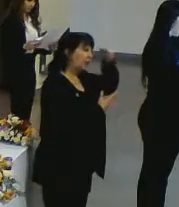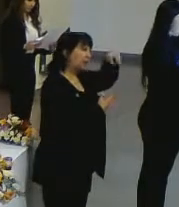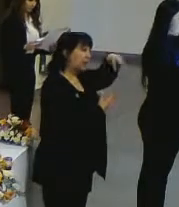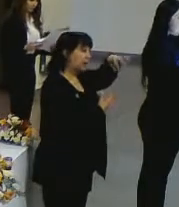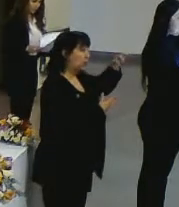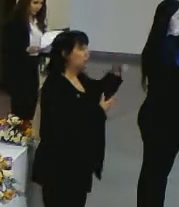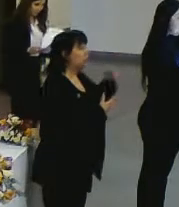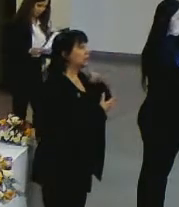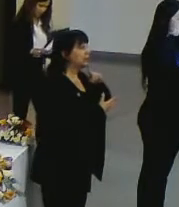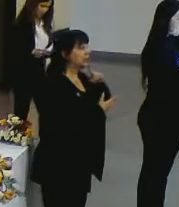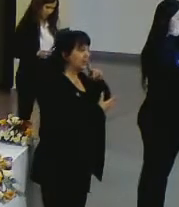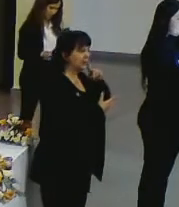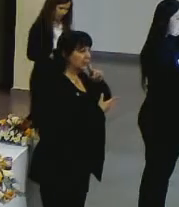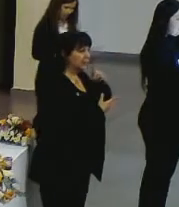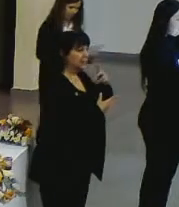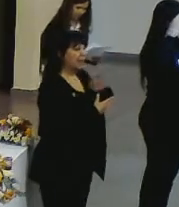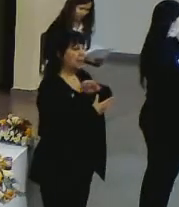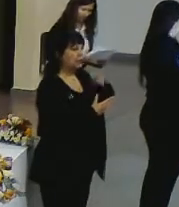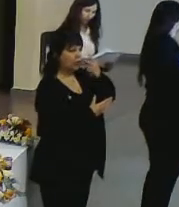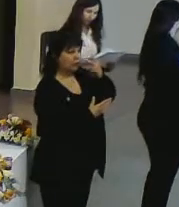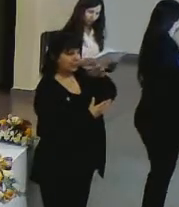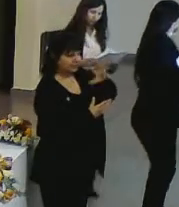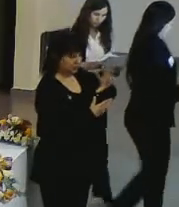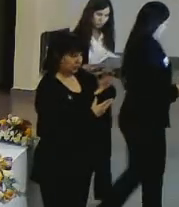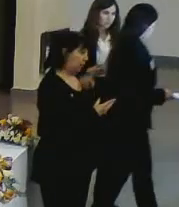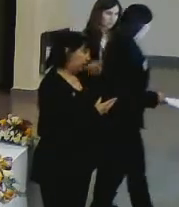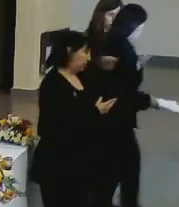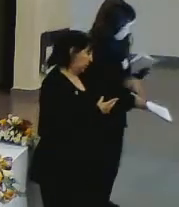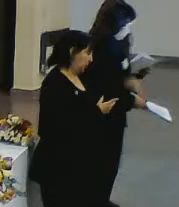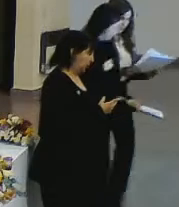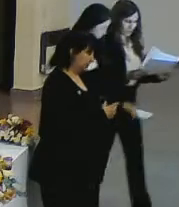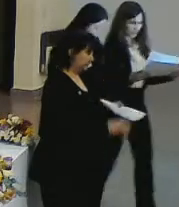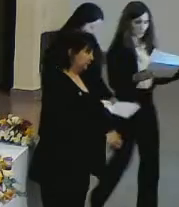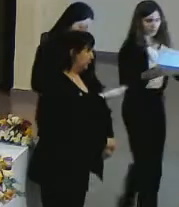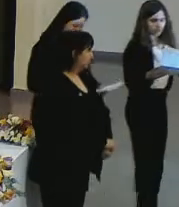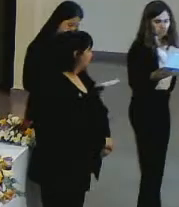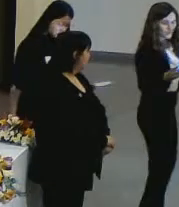Dr. Humberto Notti, desde el 2005.